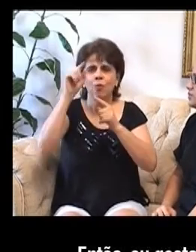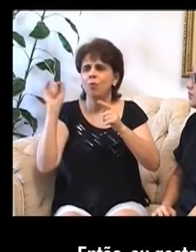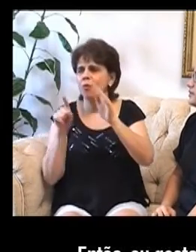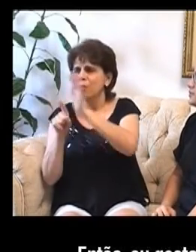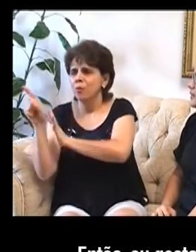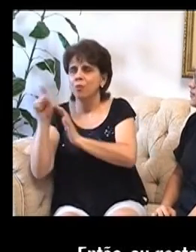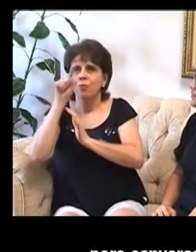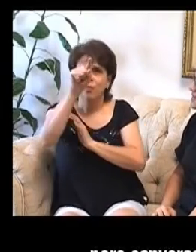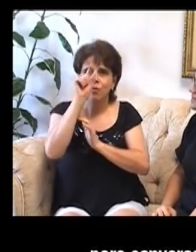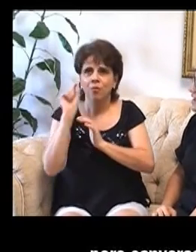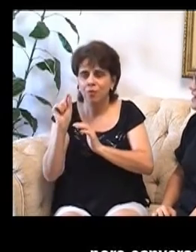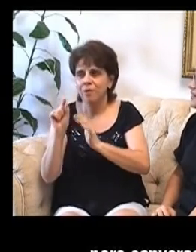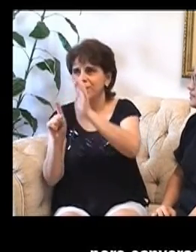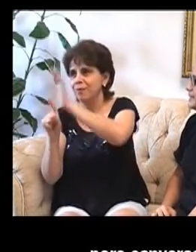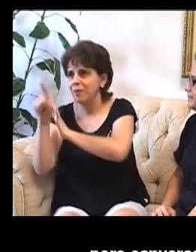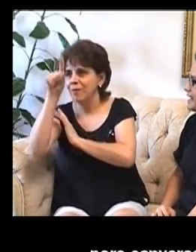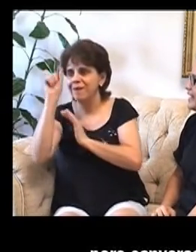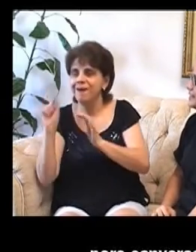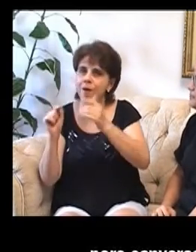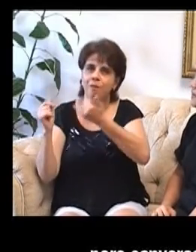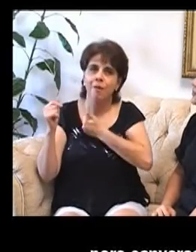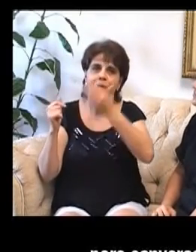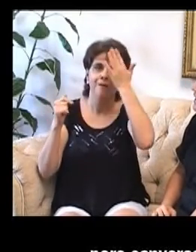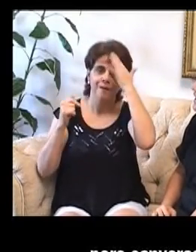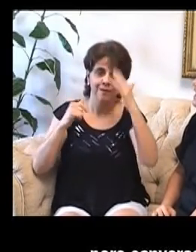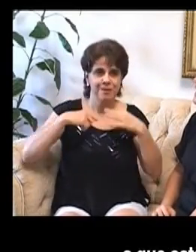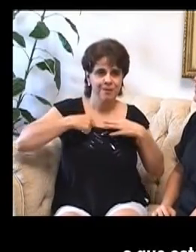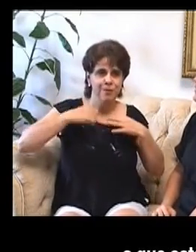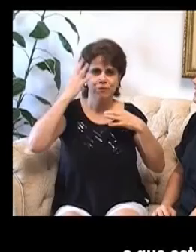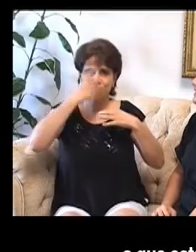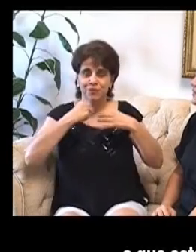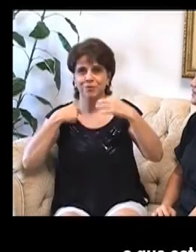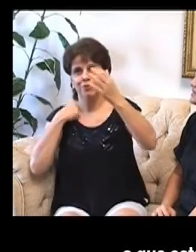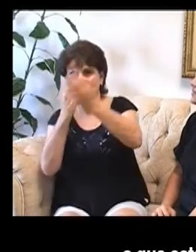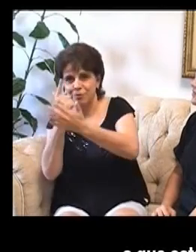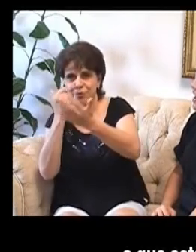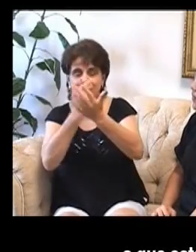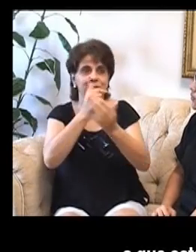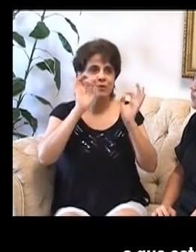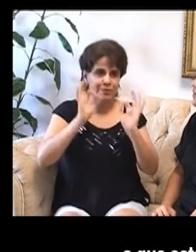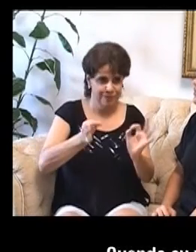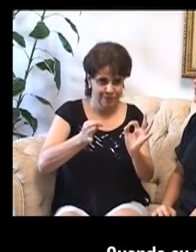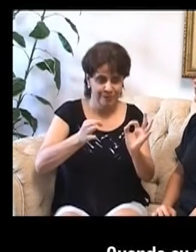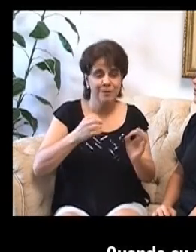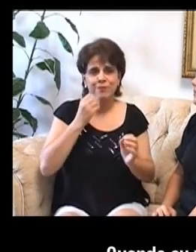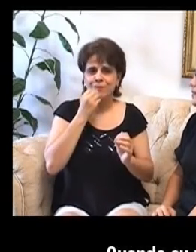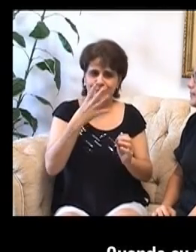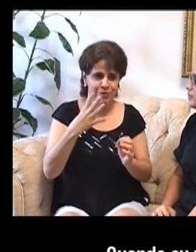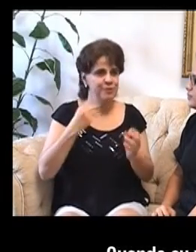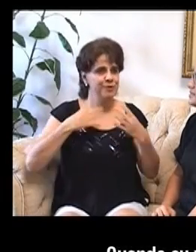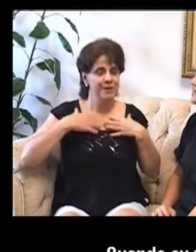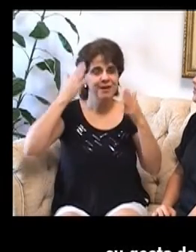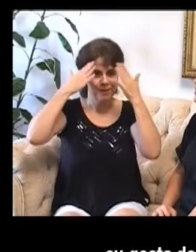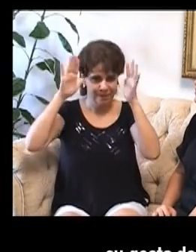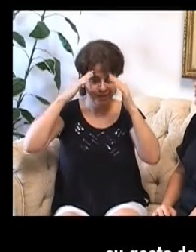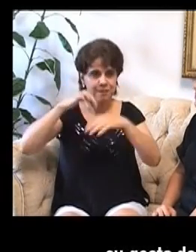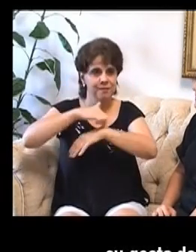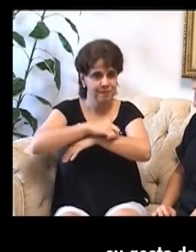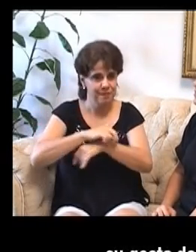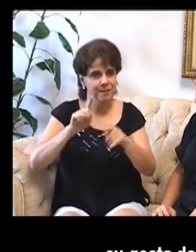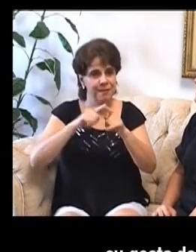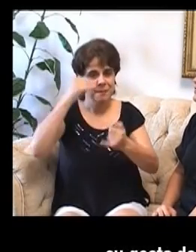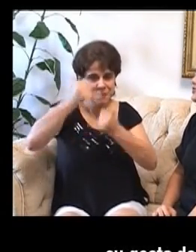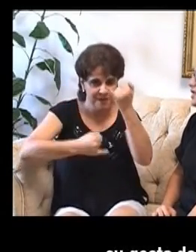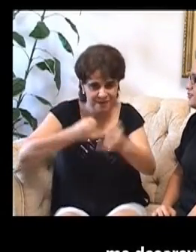com pessoas para conversar, contar piada, perguntar o que está acontecendo na rua. Quando eu vou comprar uma blusa, eu gosto de ir